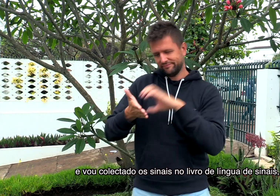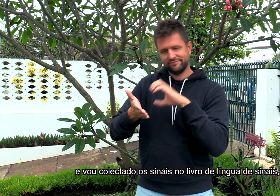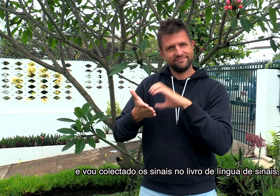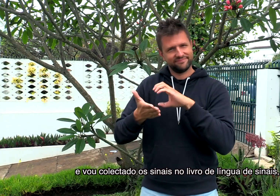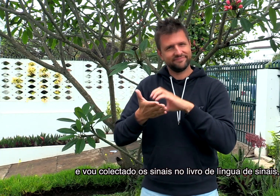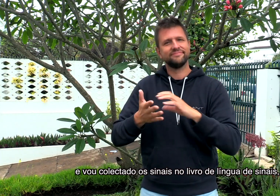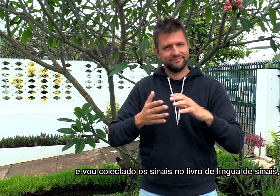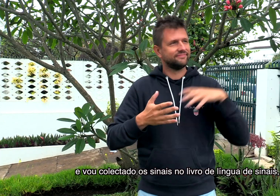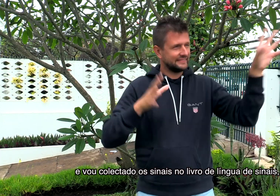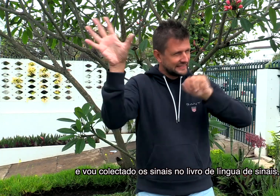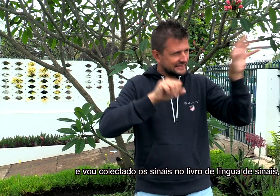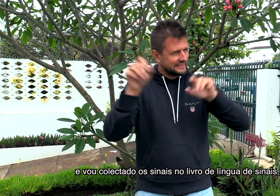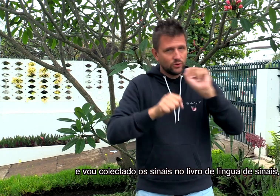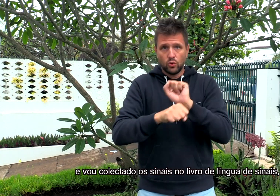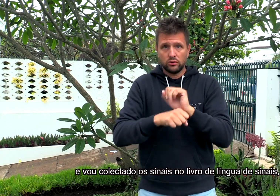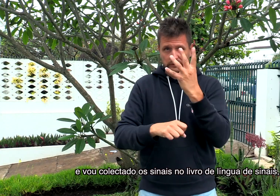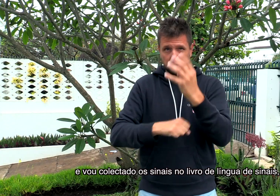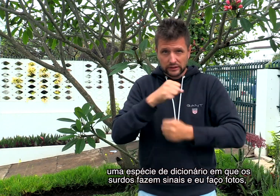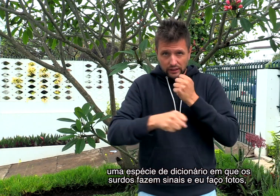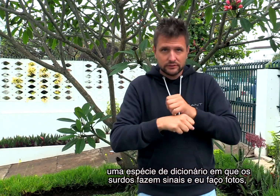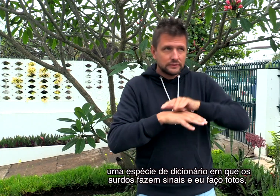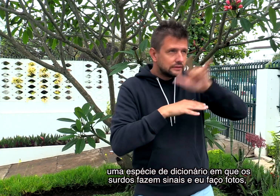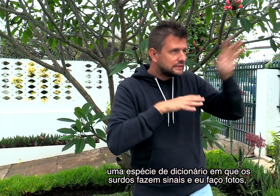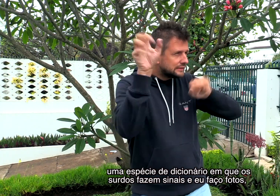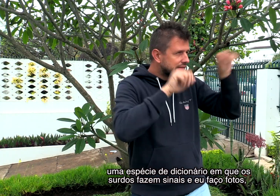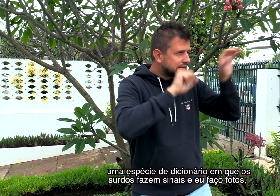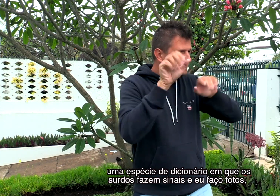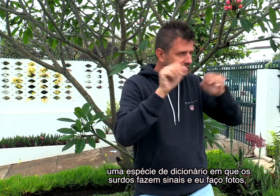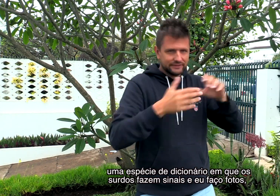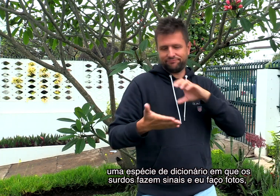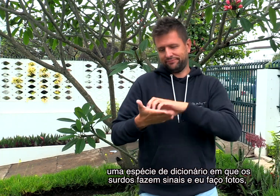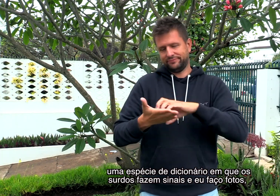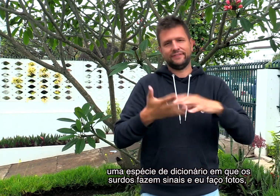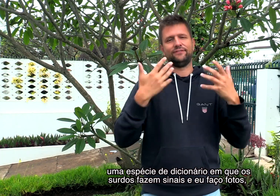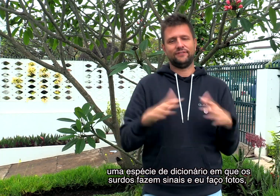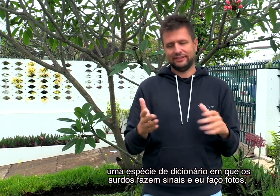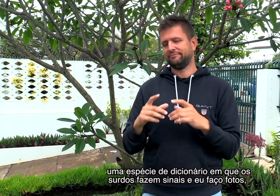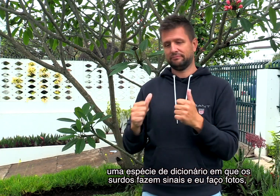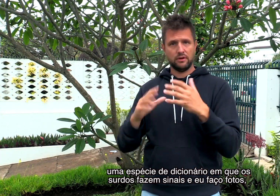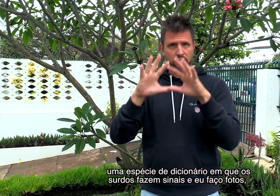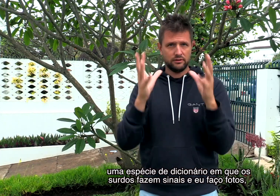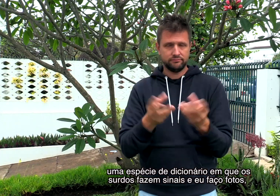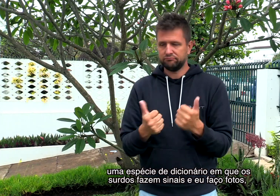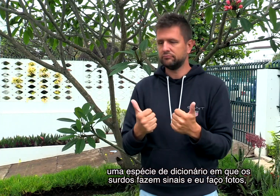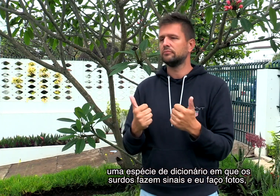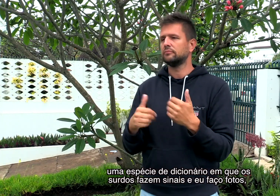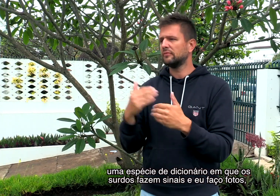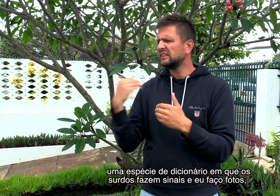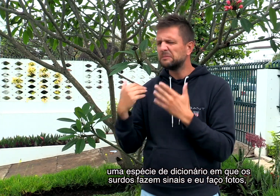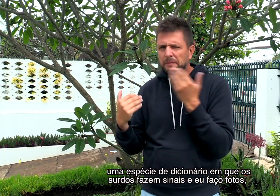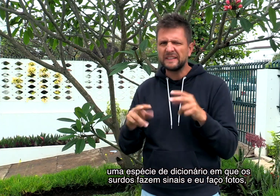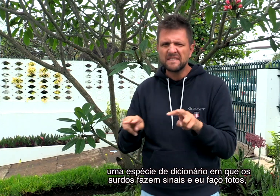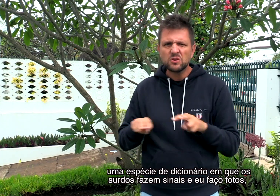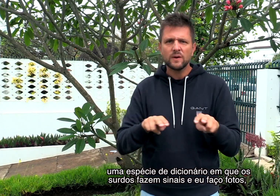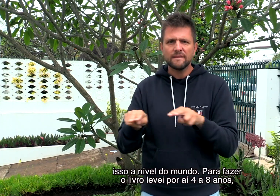coletar os sinais no livro de língua de sinais, uma espécie de dicionário em que os surdos fazem sinais e eu